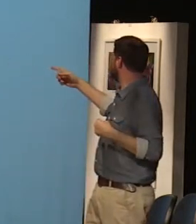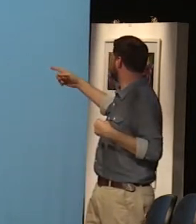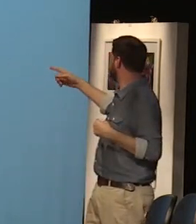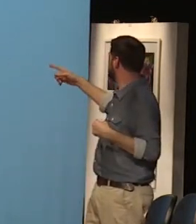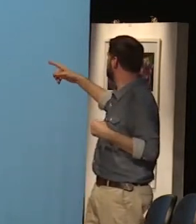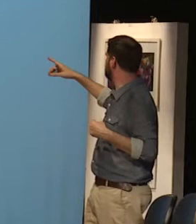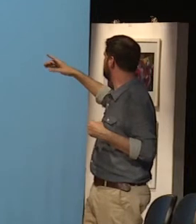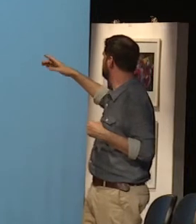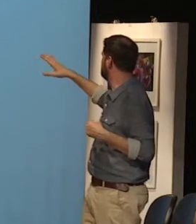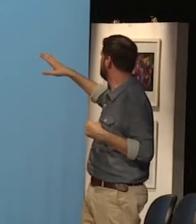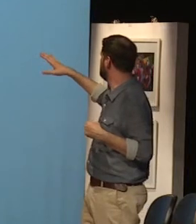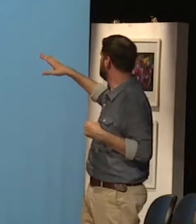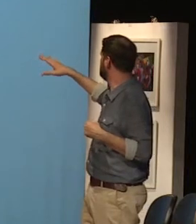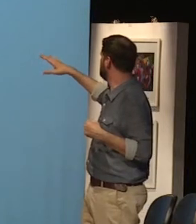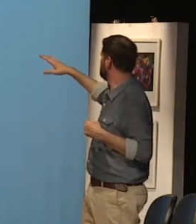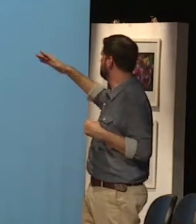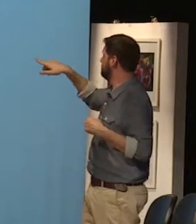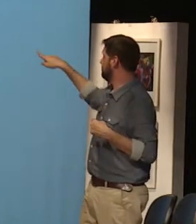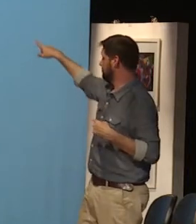muito importante essa discussão.